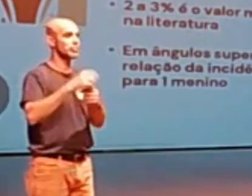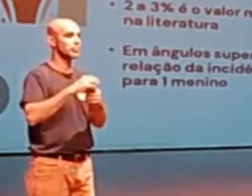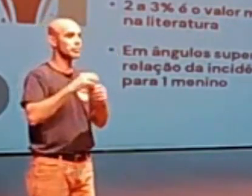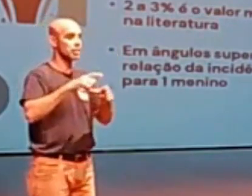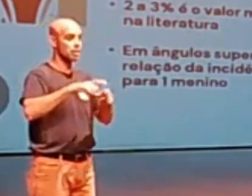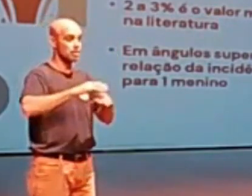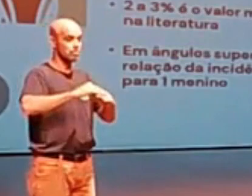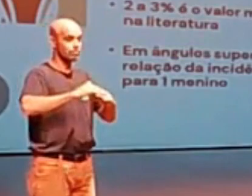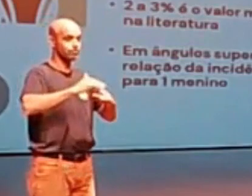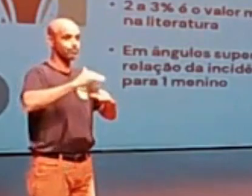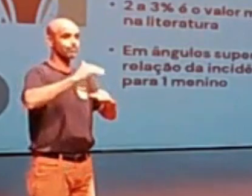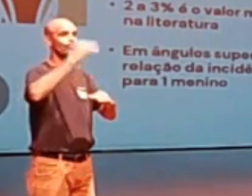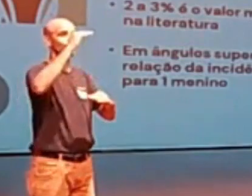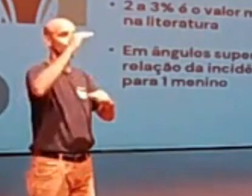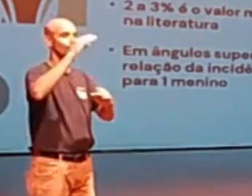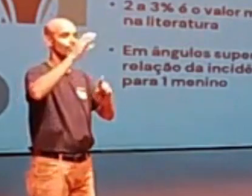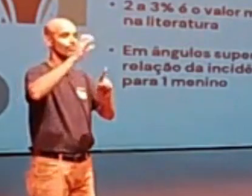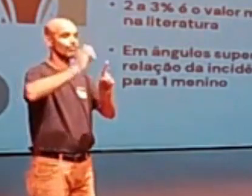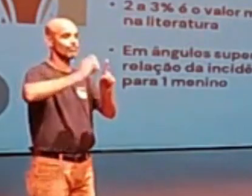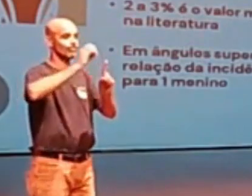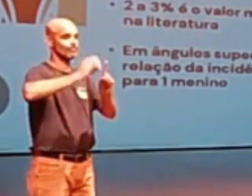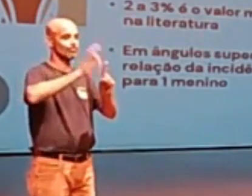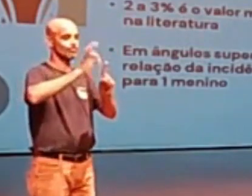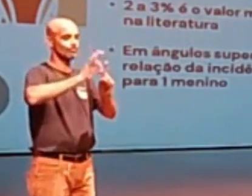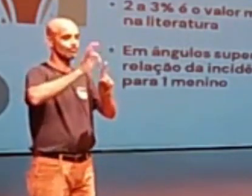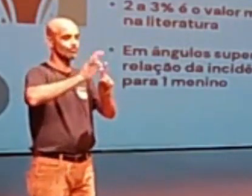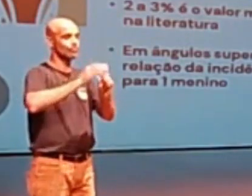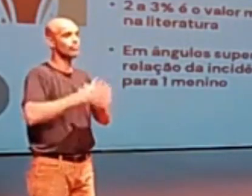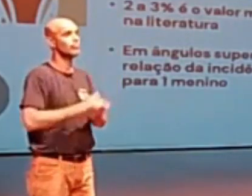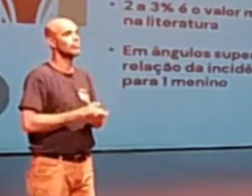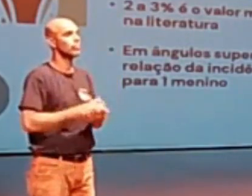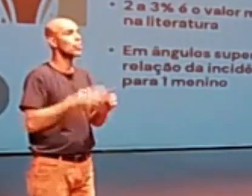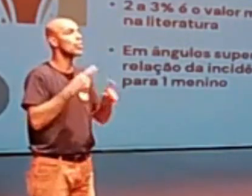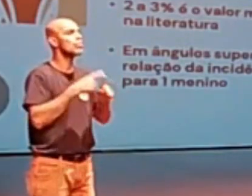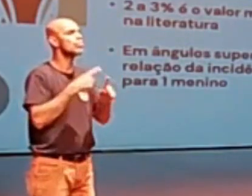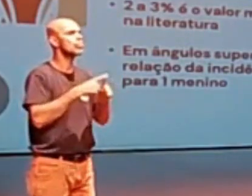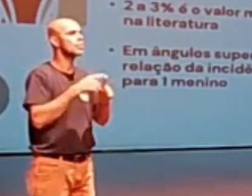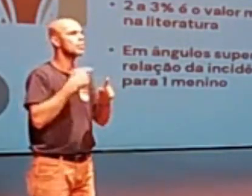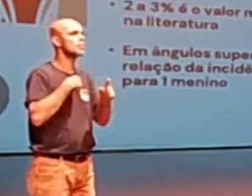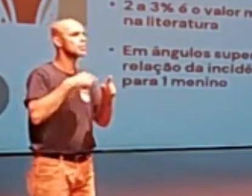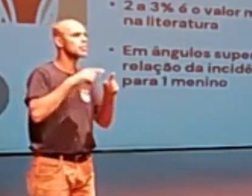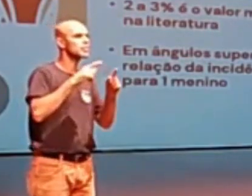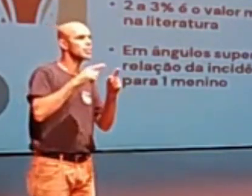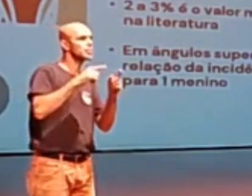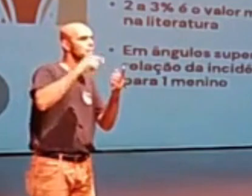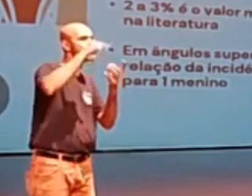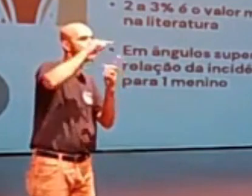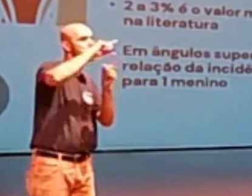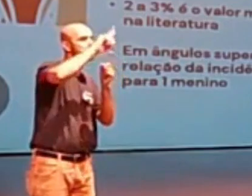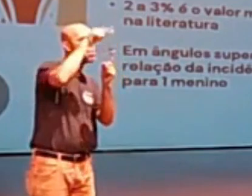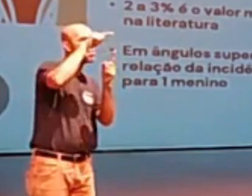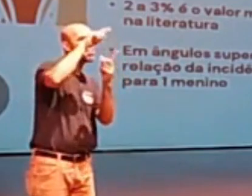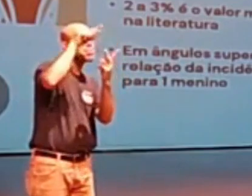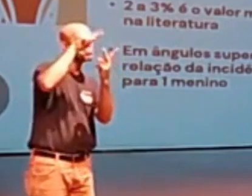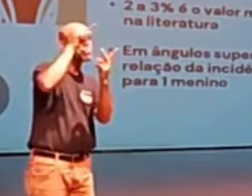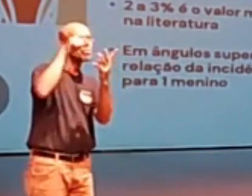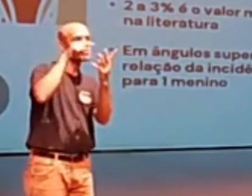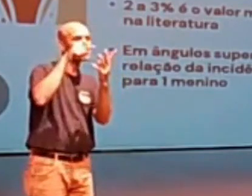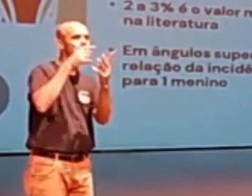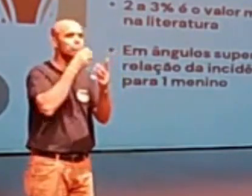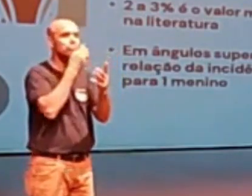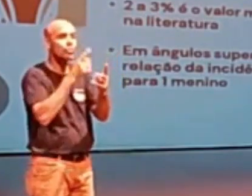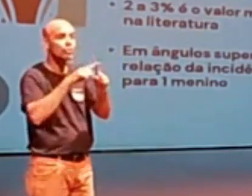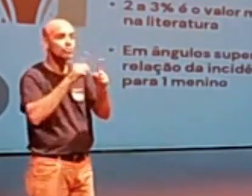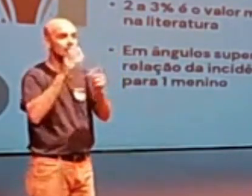mais. Por quê? Tem hipóteses boas, mas a ciência ainda não conseguiu também chegar a